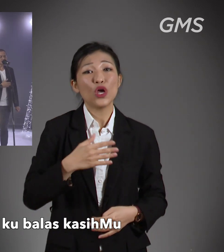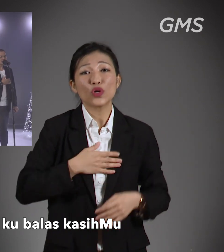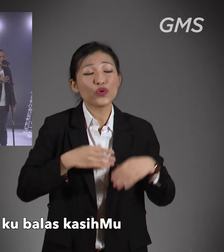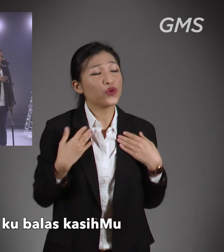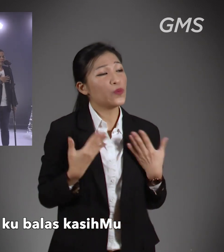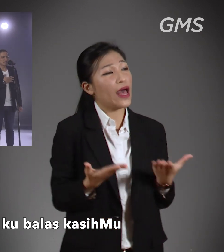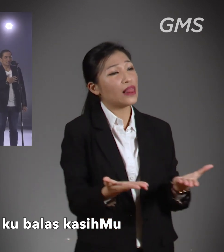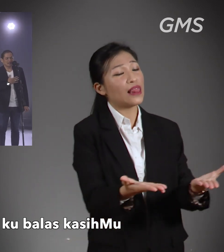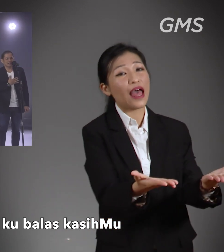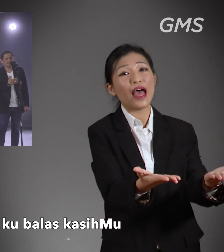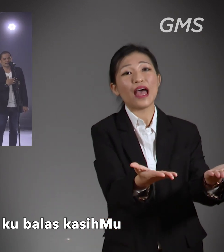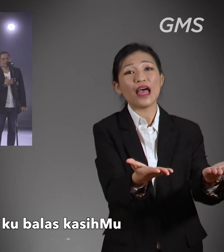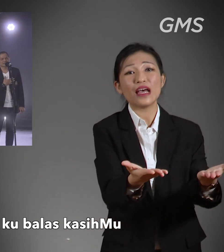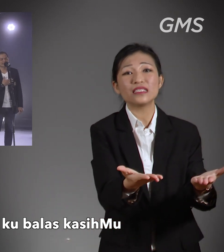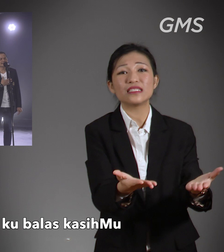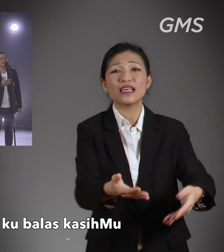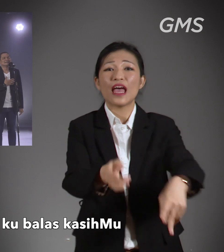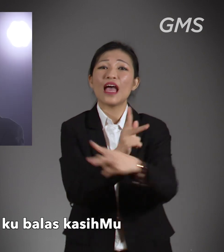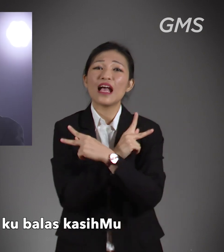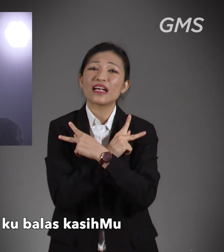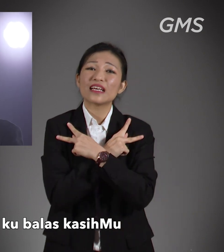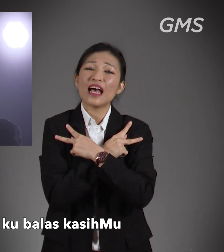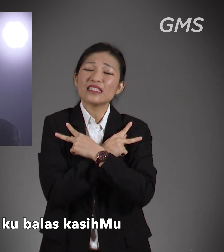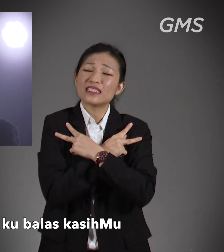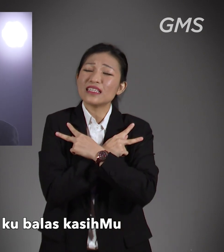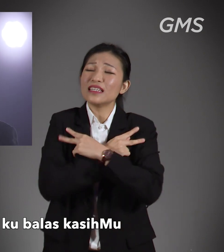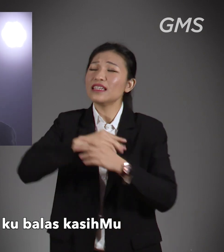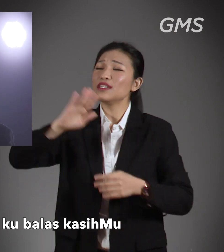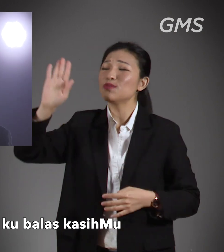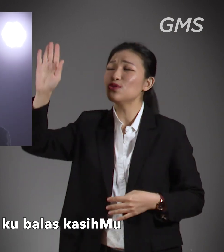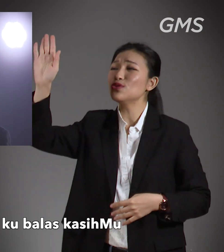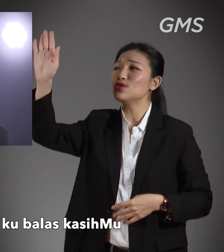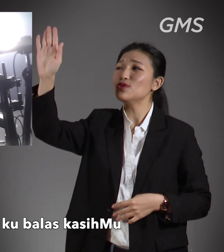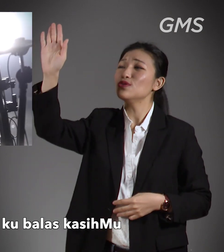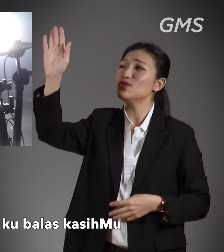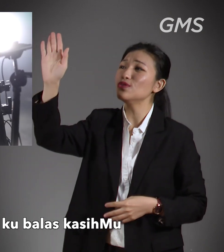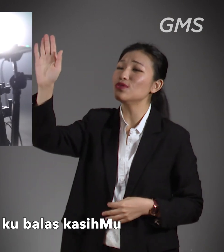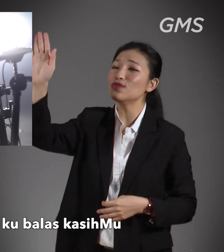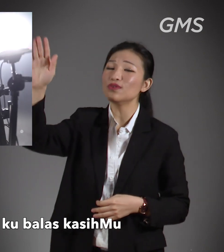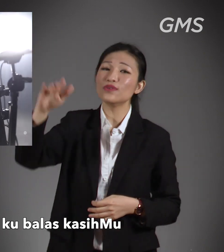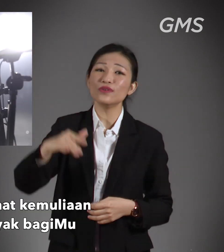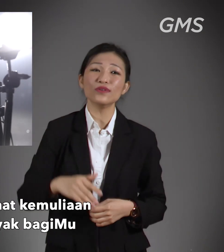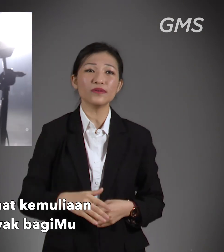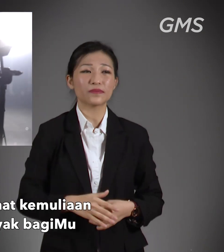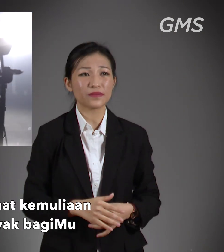apakah ku balas kasih-Mu?